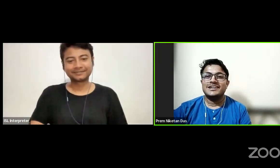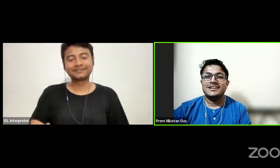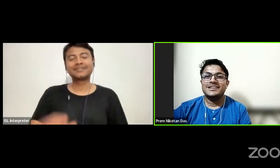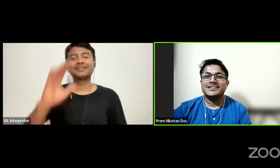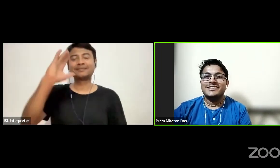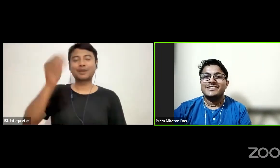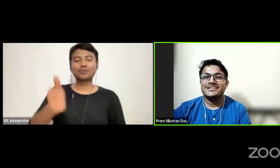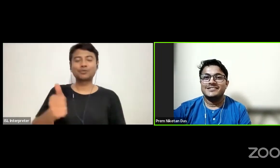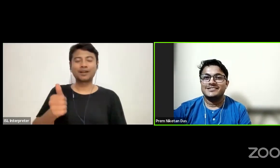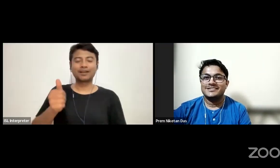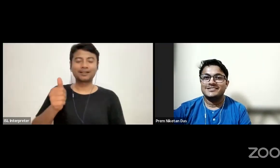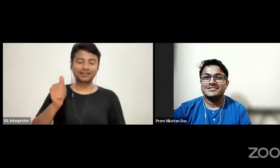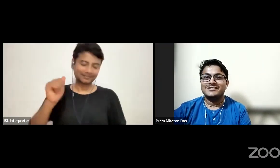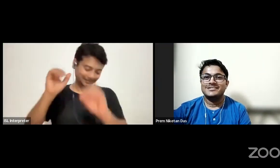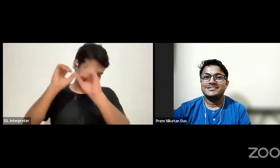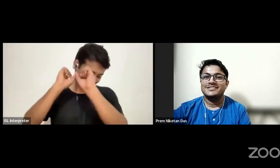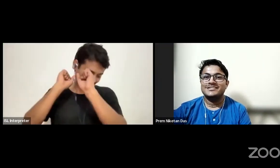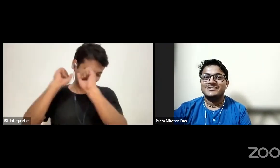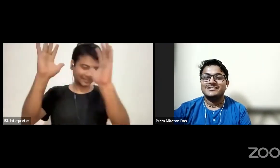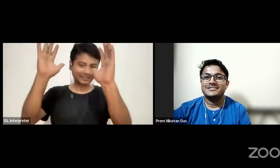की जय। थैंक